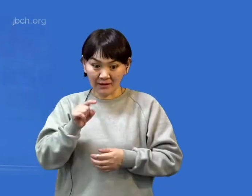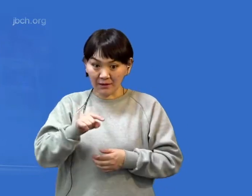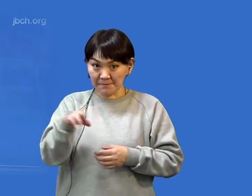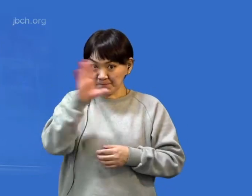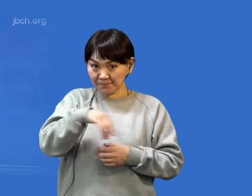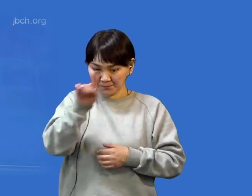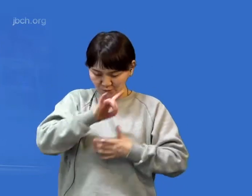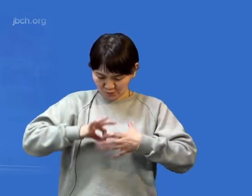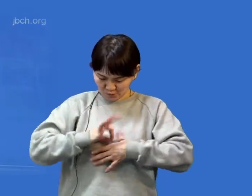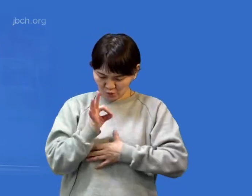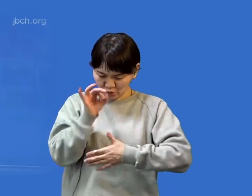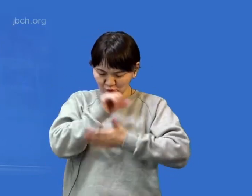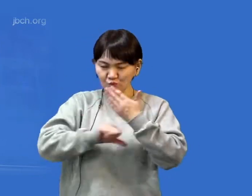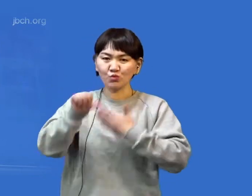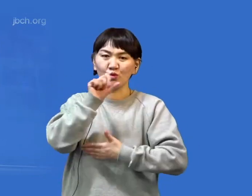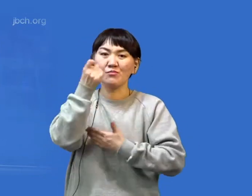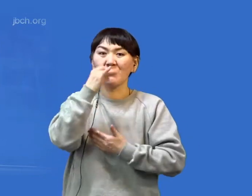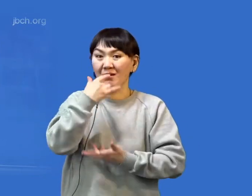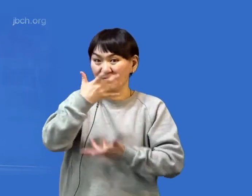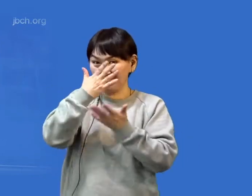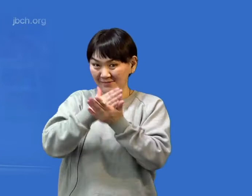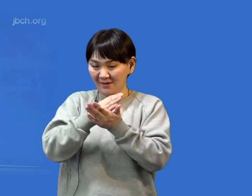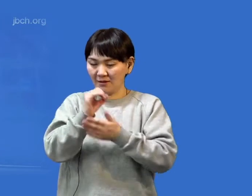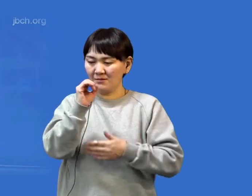сүнсээр дүүрээрээ гэсэн Эфес